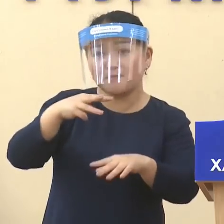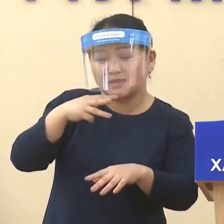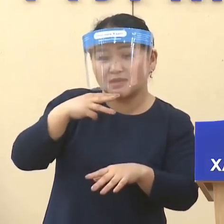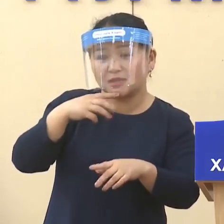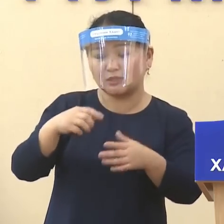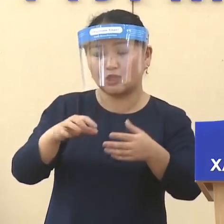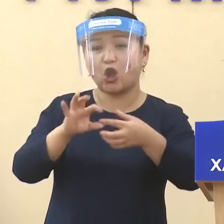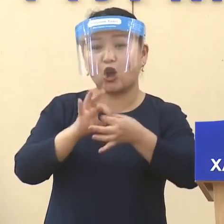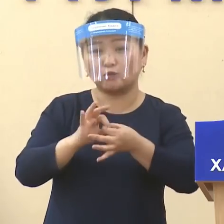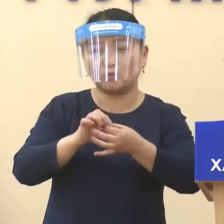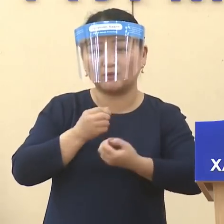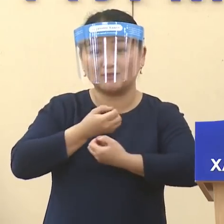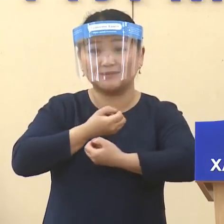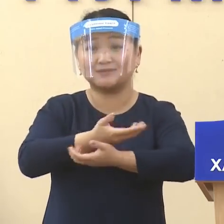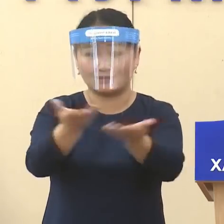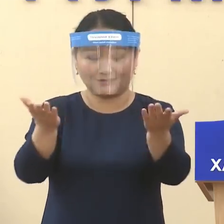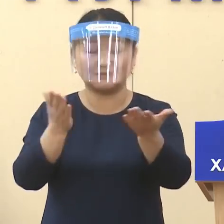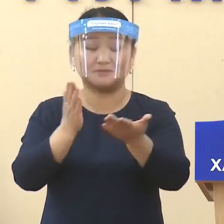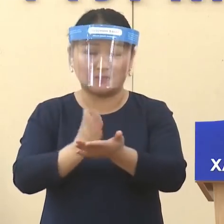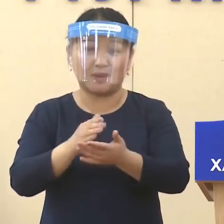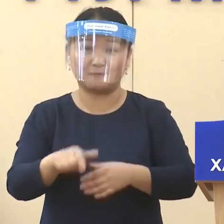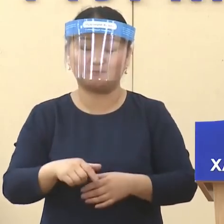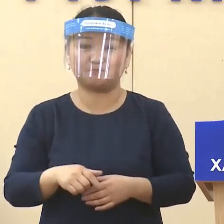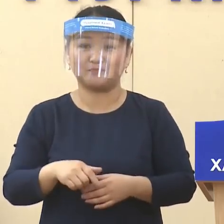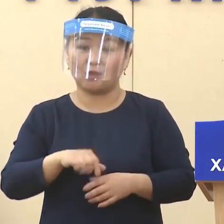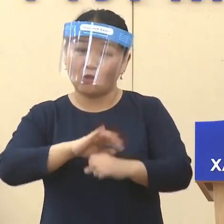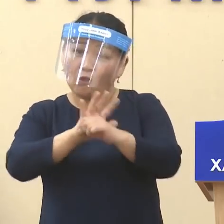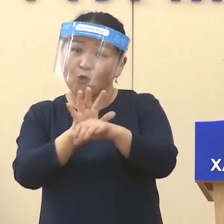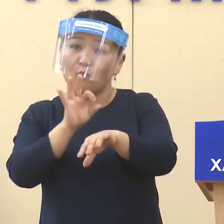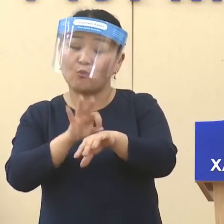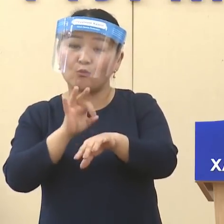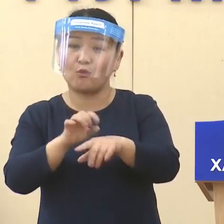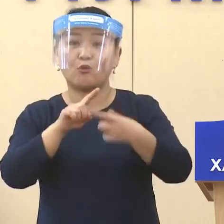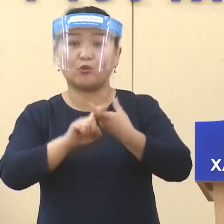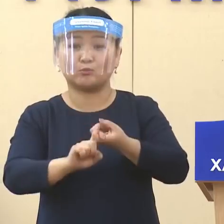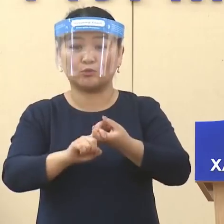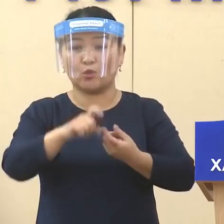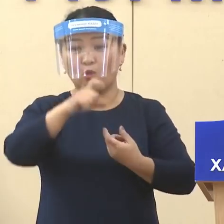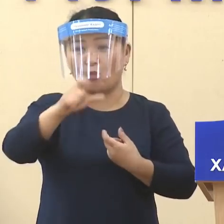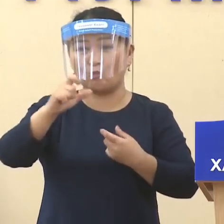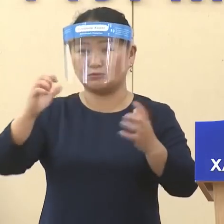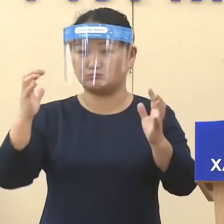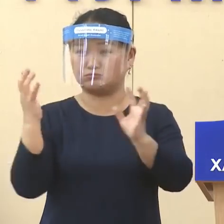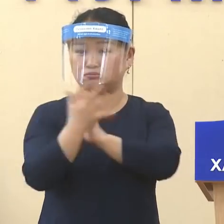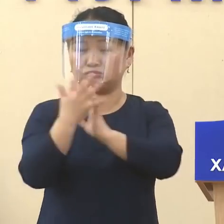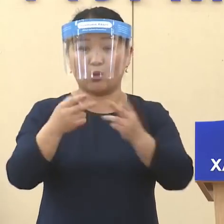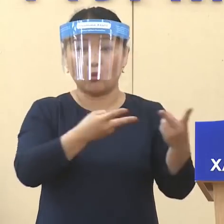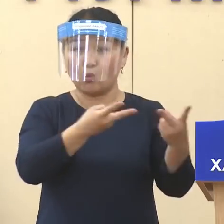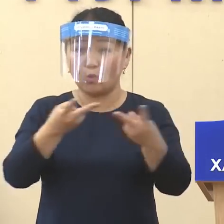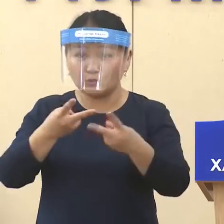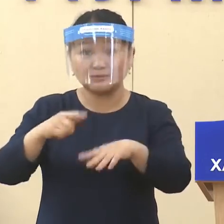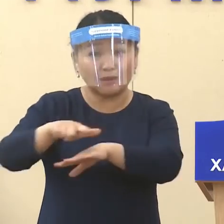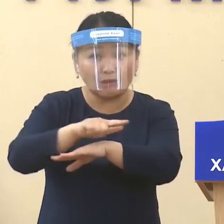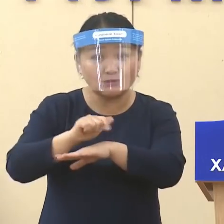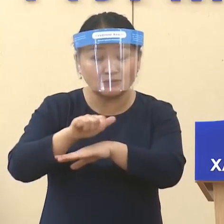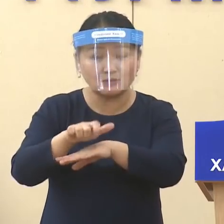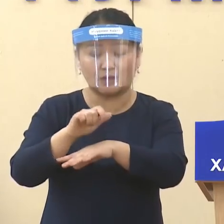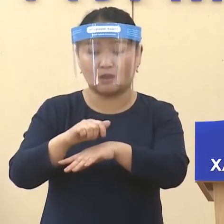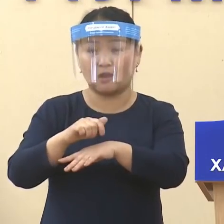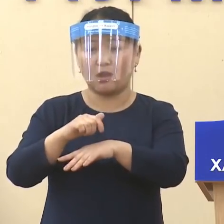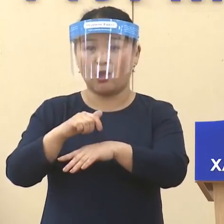иргэдэд заавар зөвлөмжүүдийг өгж байна. За мөн COVID-19 үед олон нийтийн үйлчлэгээний газар тээвэр, олон